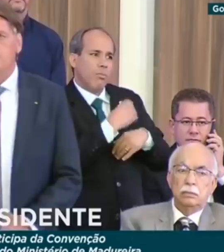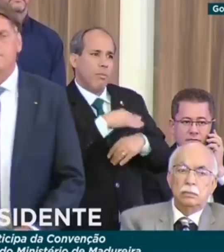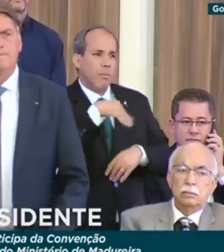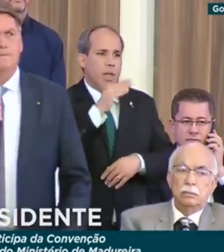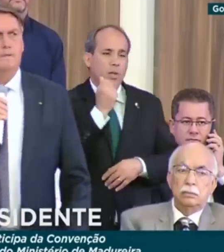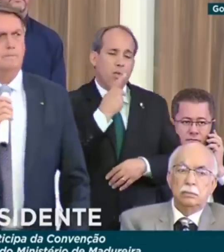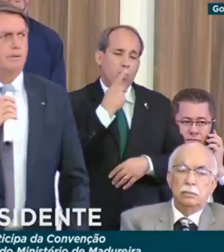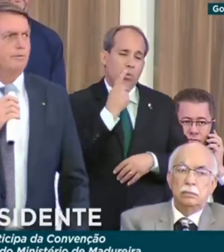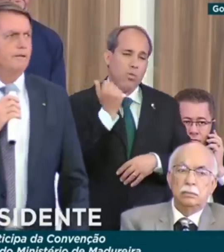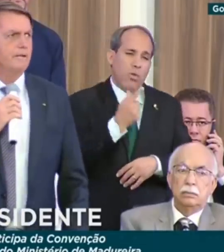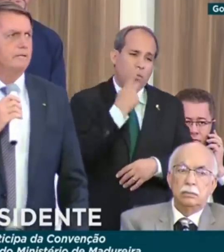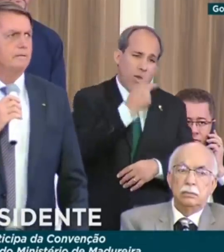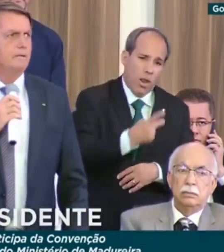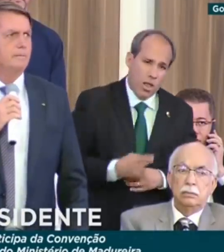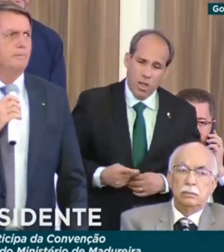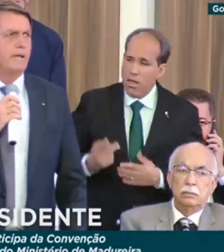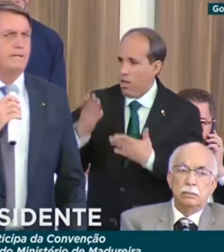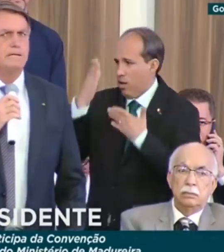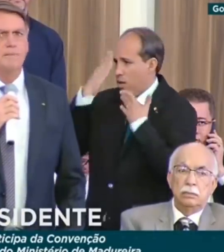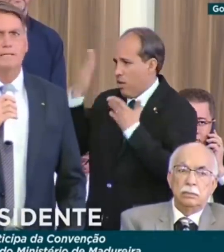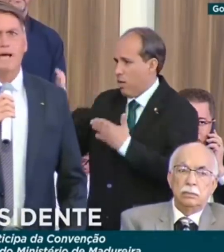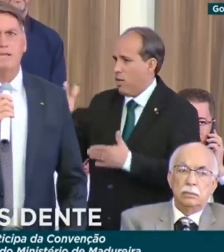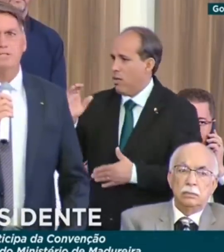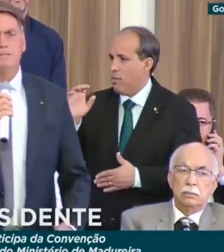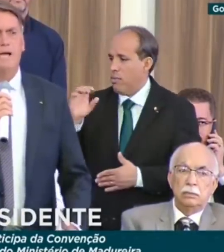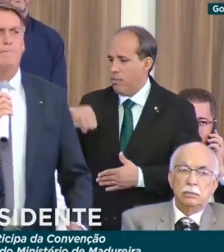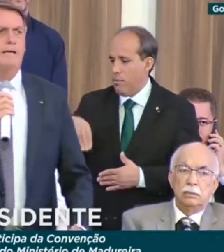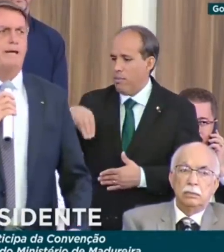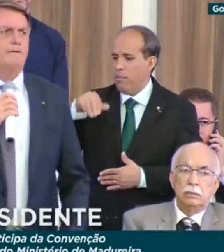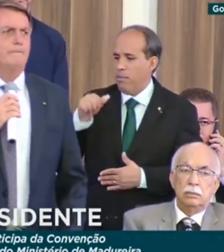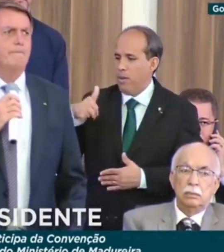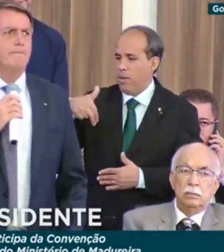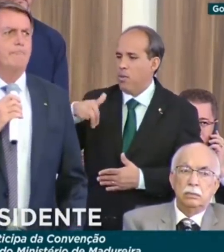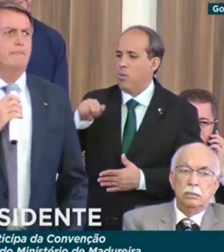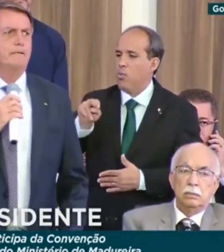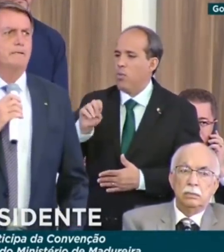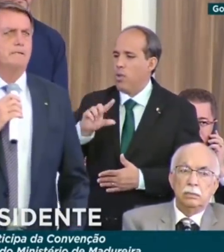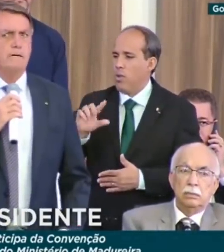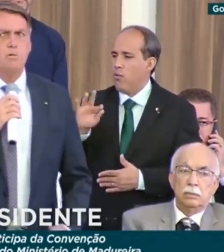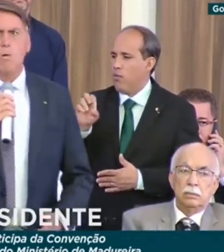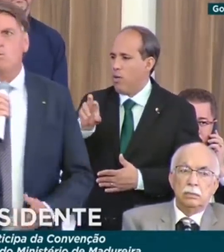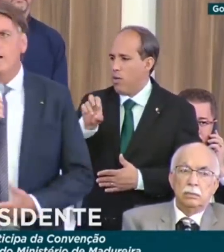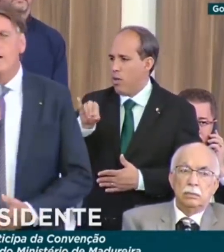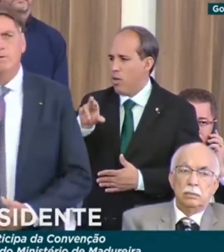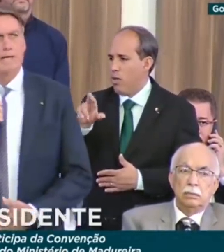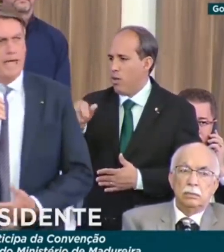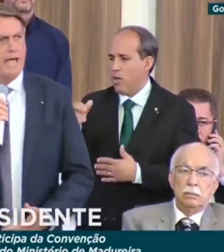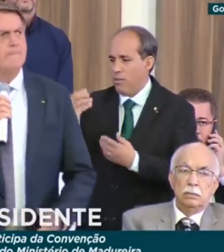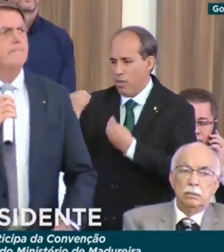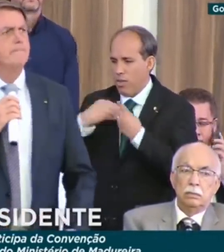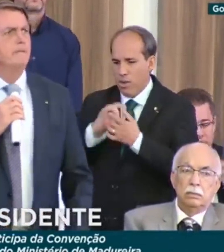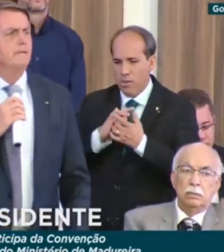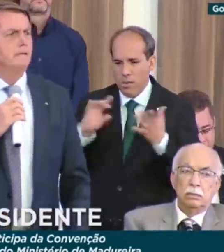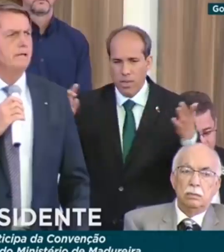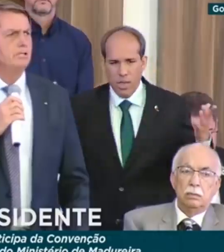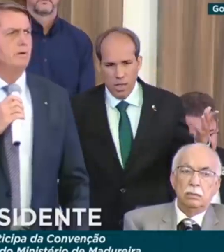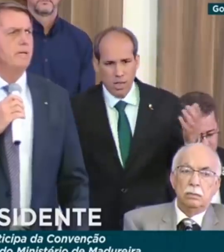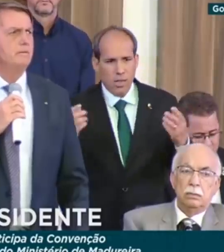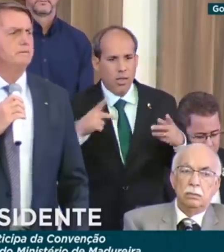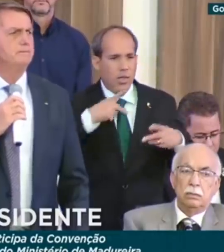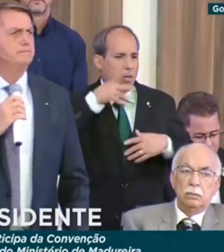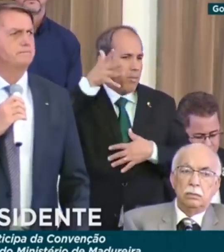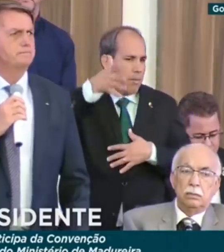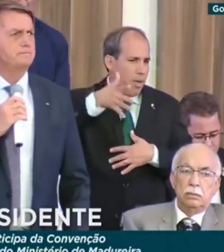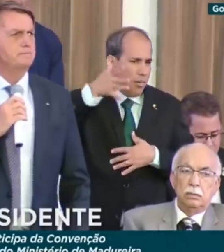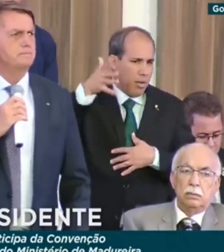Agradeço, Manuel Ferreira, por essa liberdade de me dar a palavra. Sei o quão caro é este